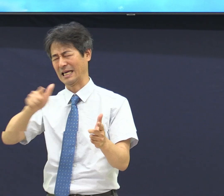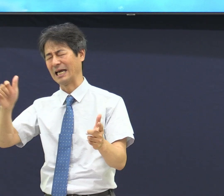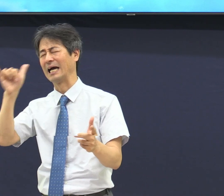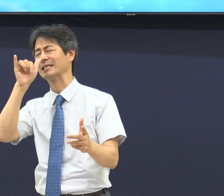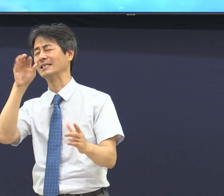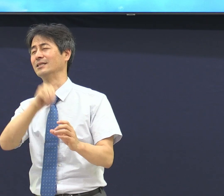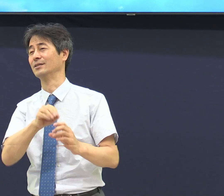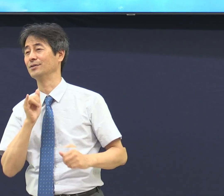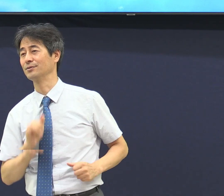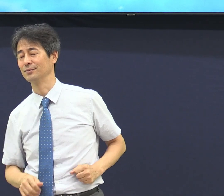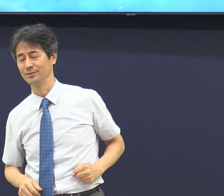가운데